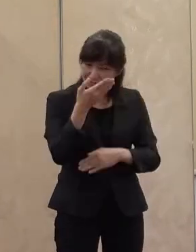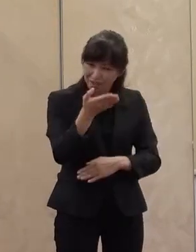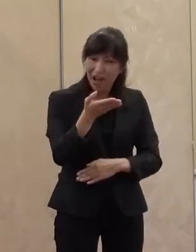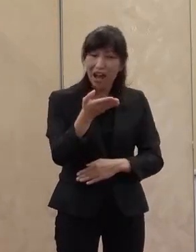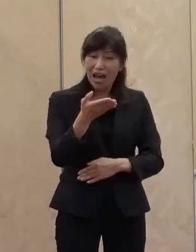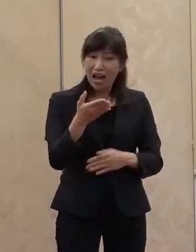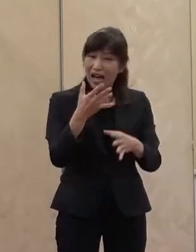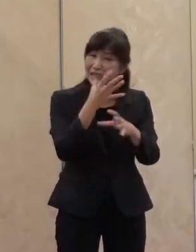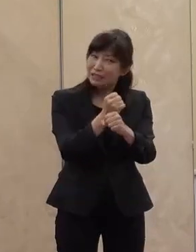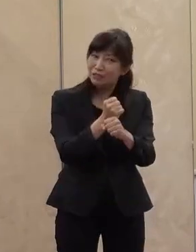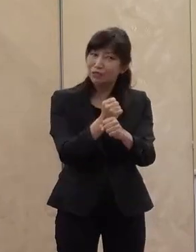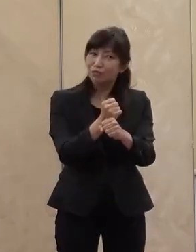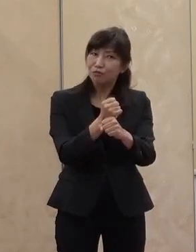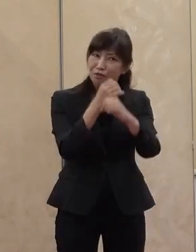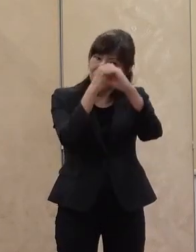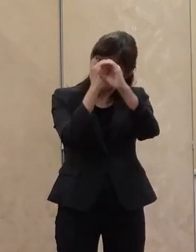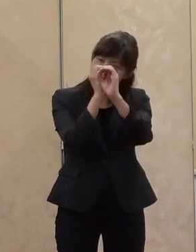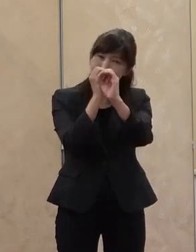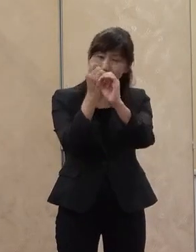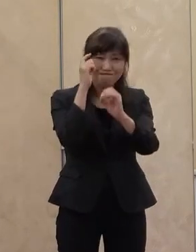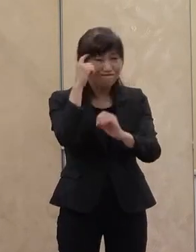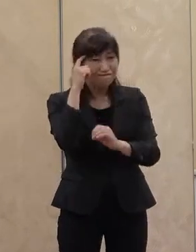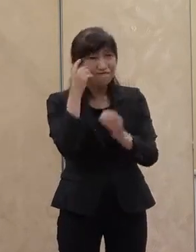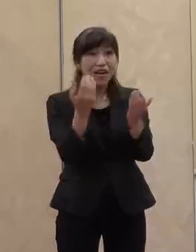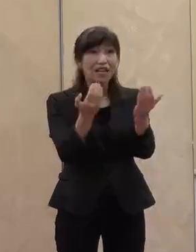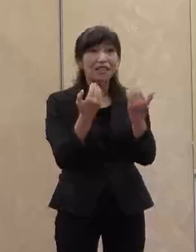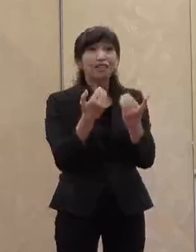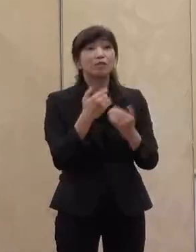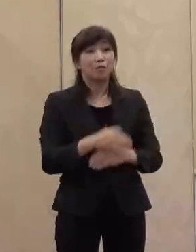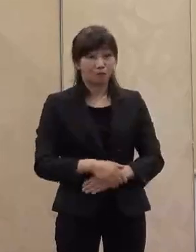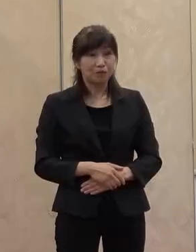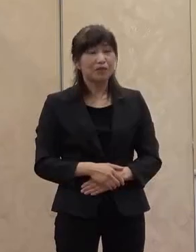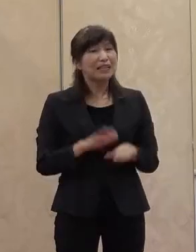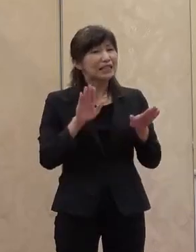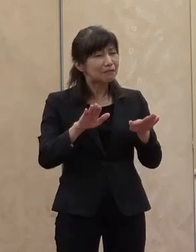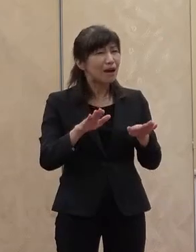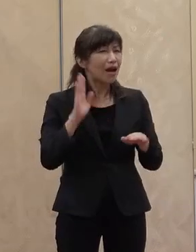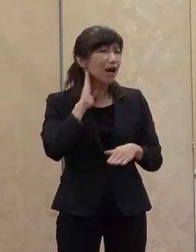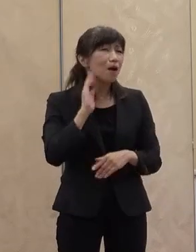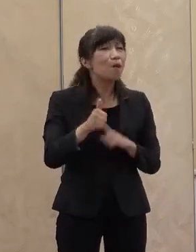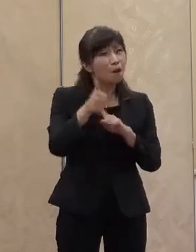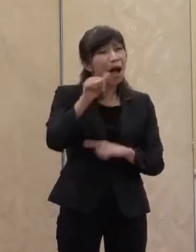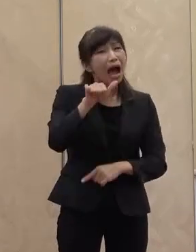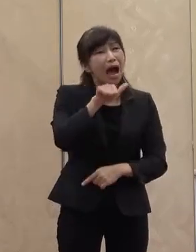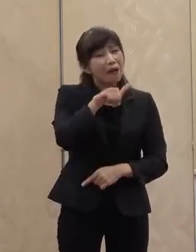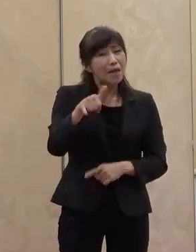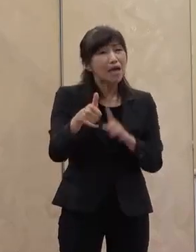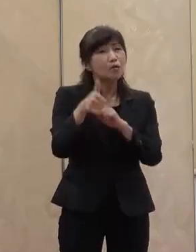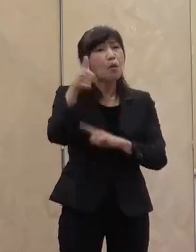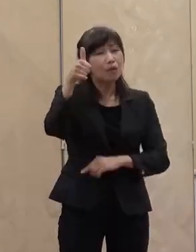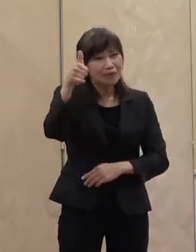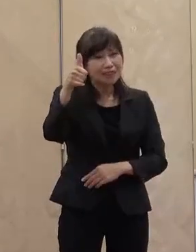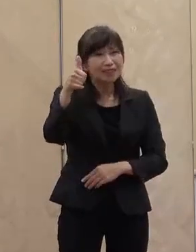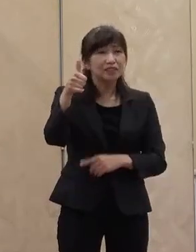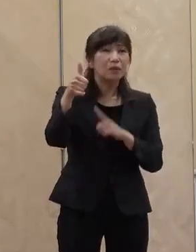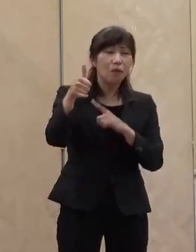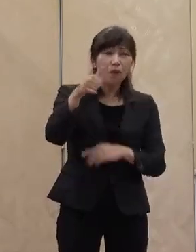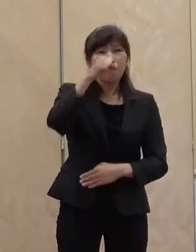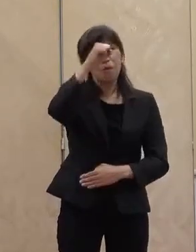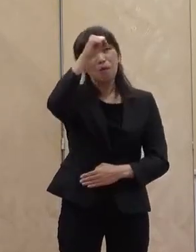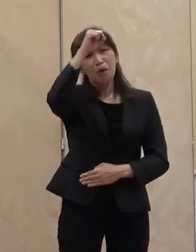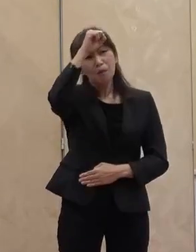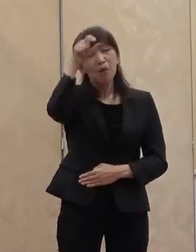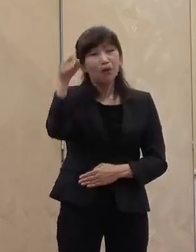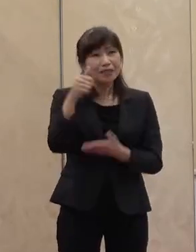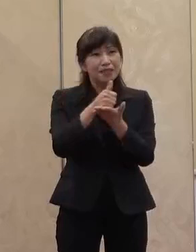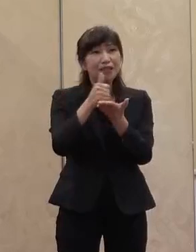イミングが見計られたいなと思ってます。今はそもそも安倍総理が今ご病気で、